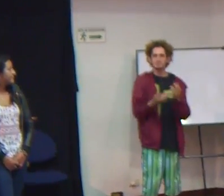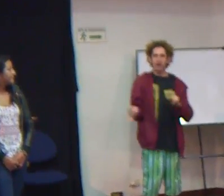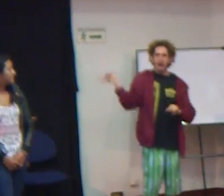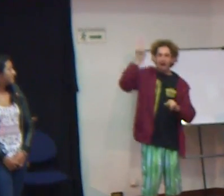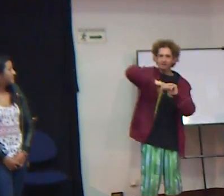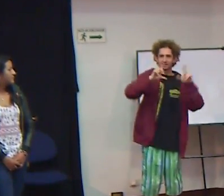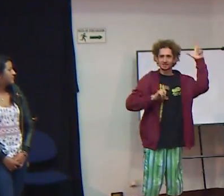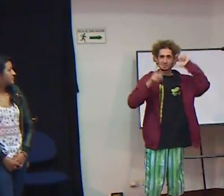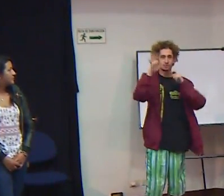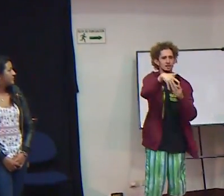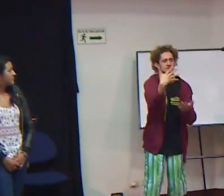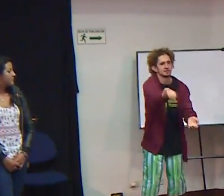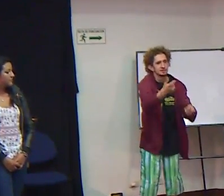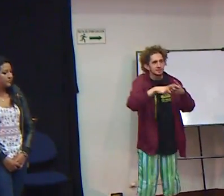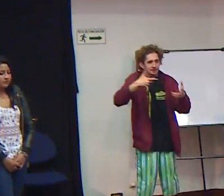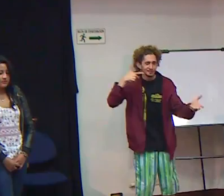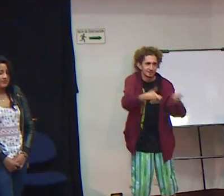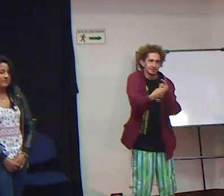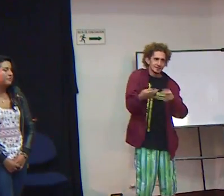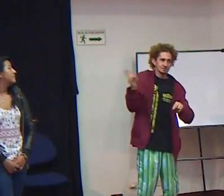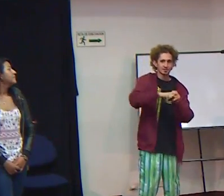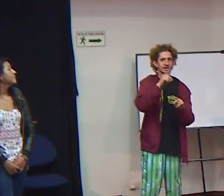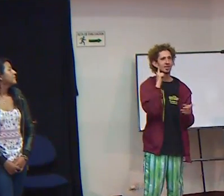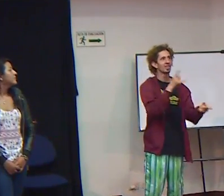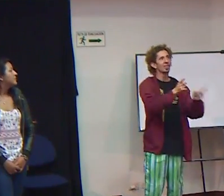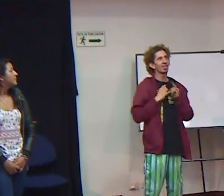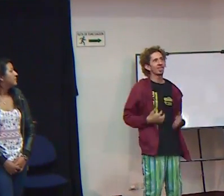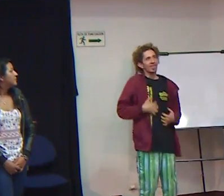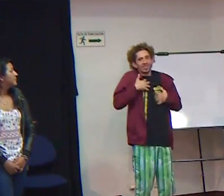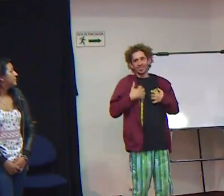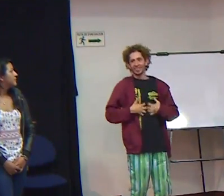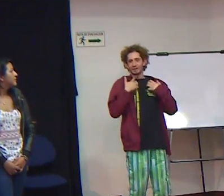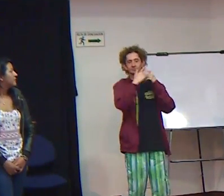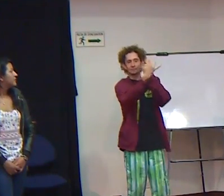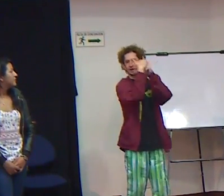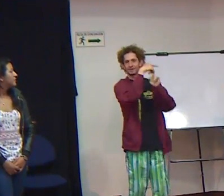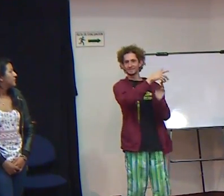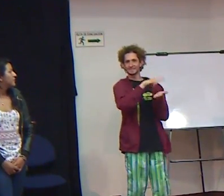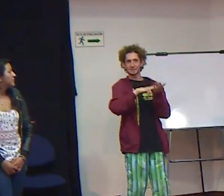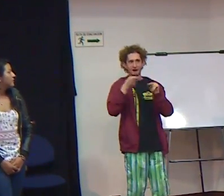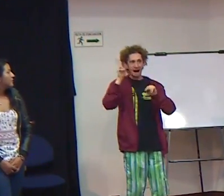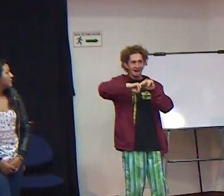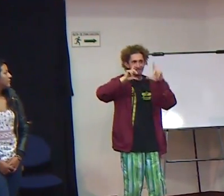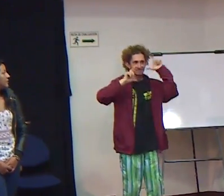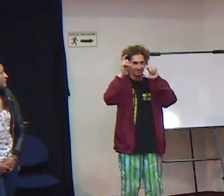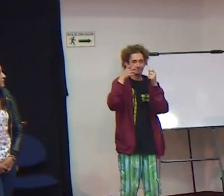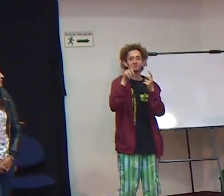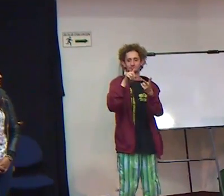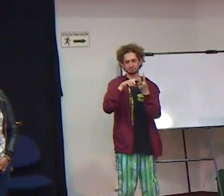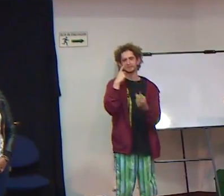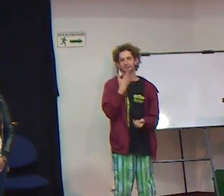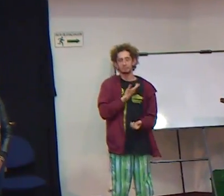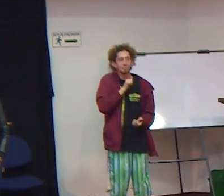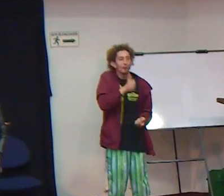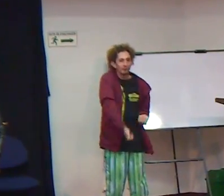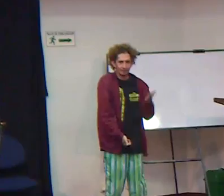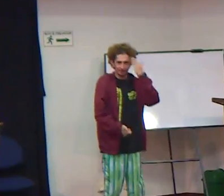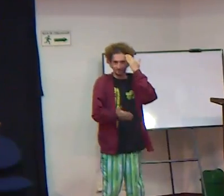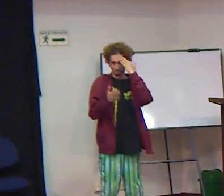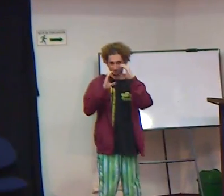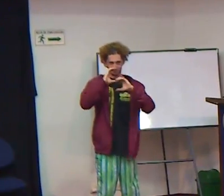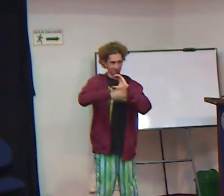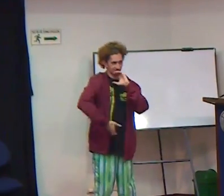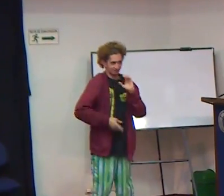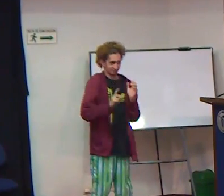podemos preguntarle a algunos intérpretes lo que pasa. Sí, los intérpretes a veces son como muy exagerados en sus gestos y en